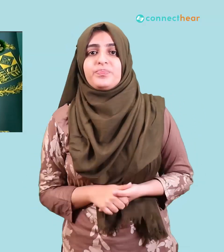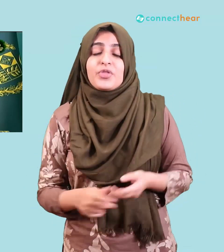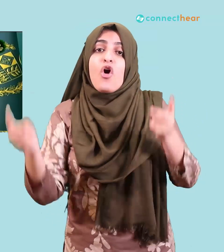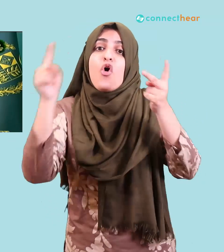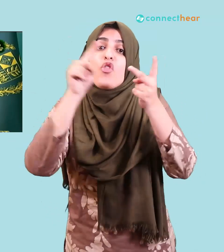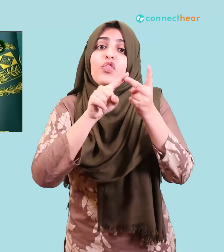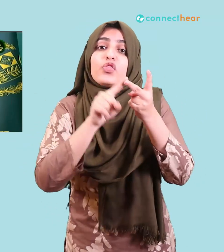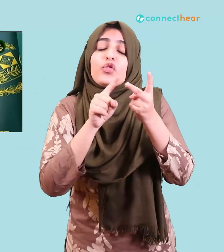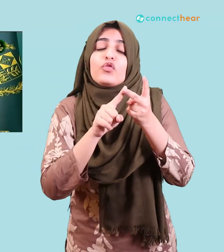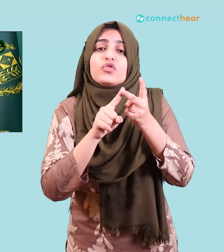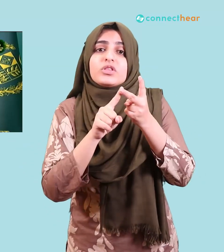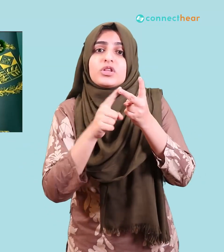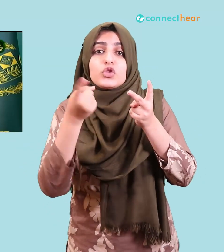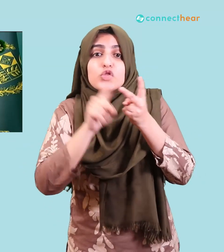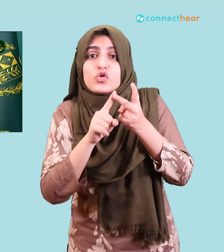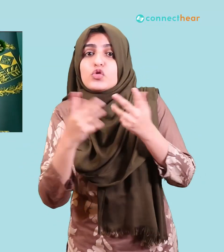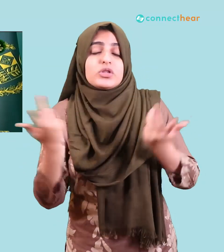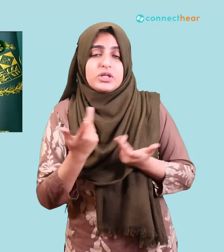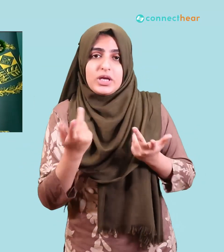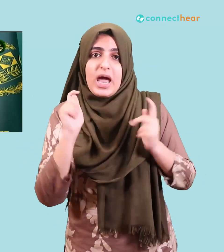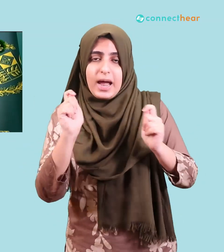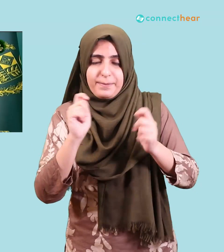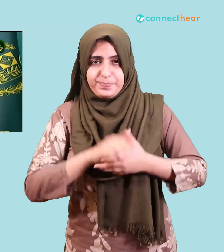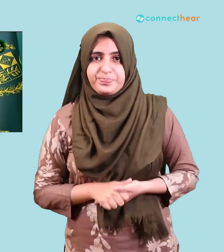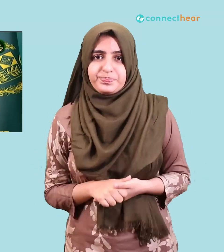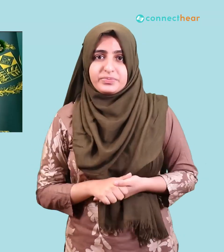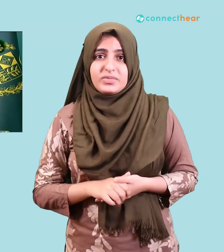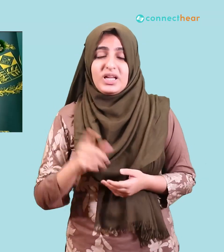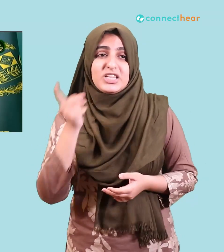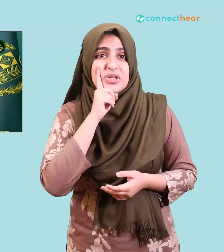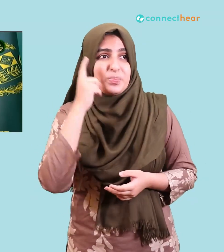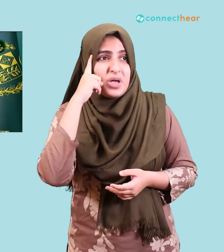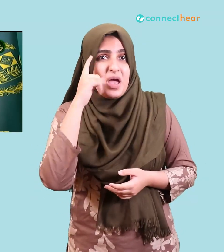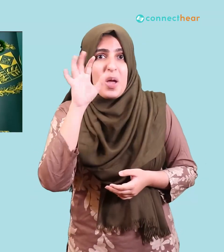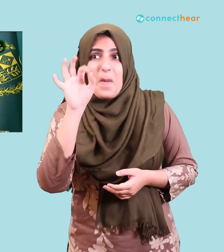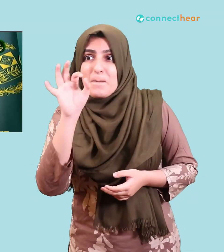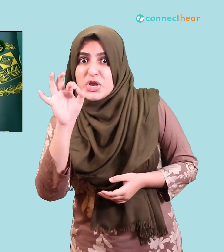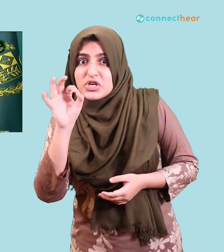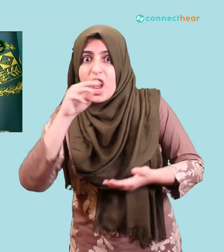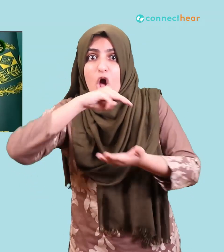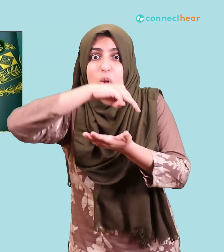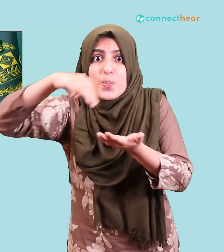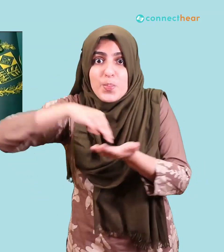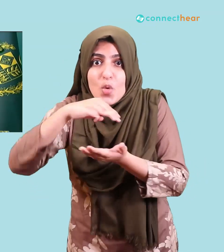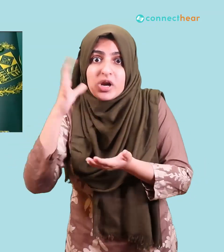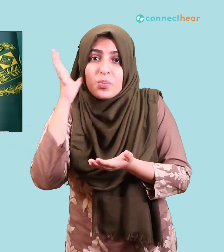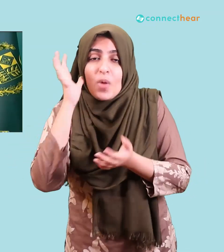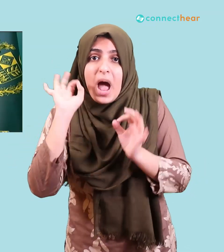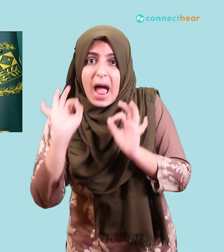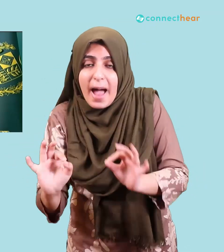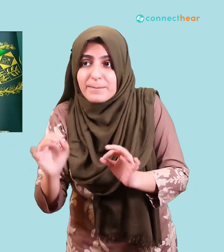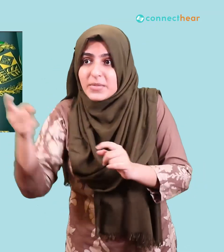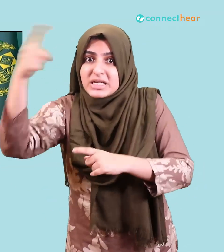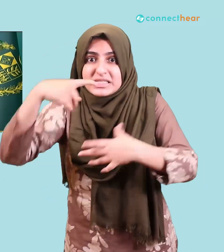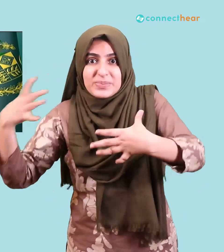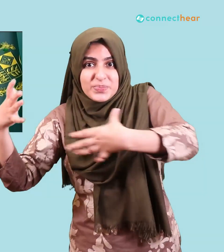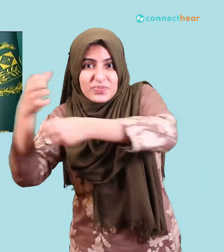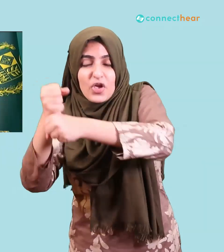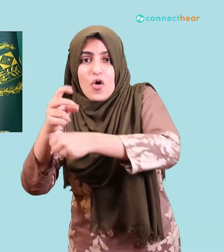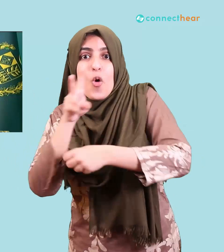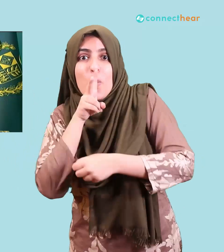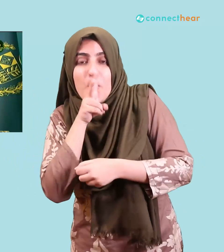جو کہنا چاہتا ہوں وہ یہ، دوسرا طریقہ کیا ہے کہ جب ایک 50 مسلمان ملک مل کے یہ کہیں گے کہ اگر کسی ملک